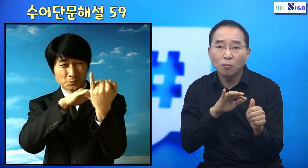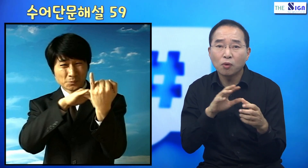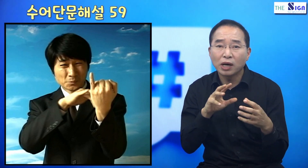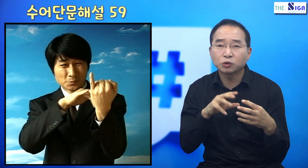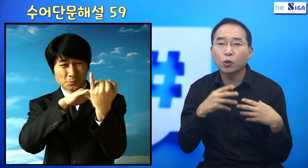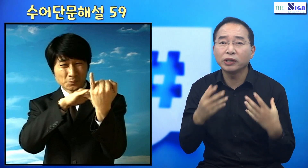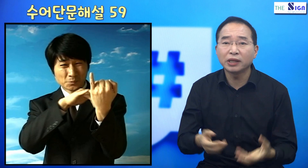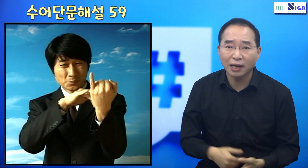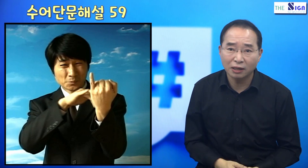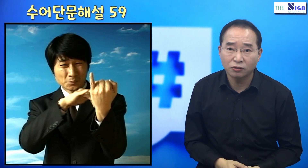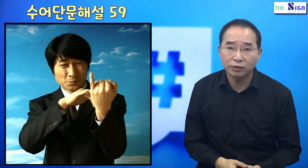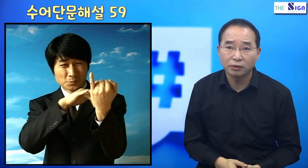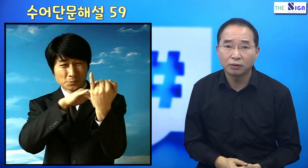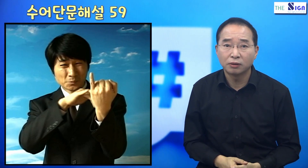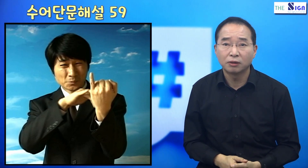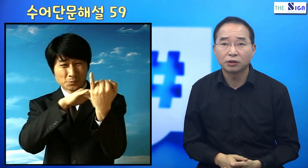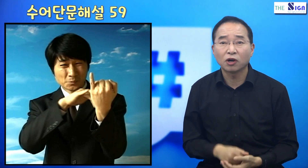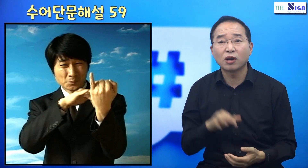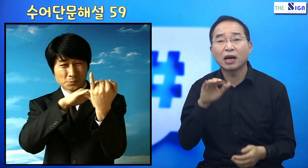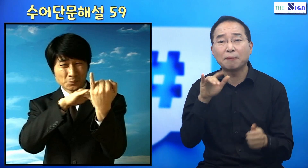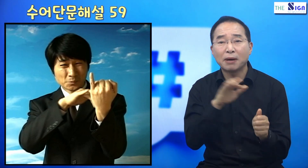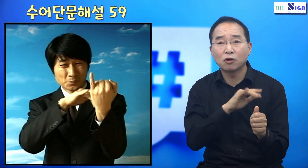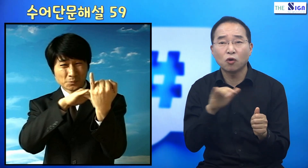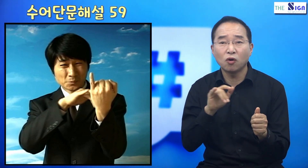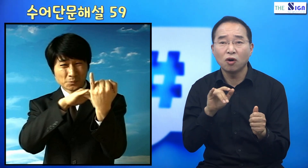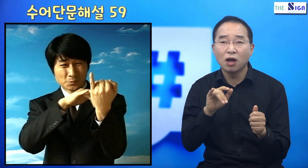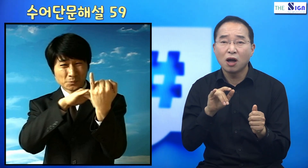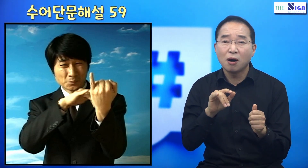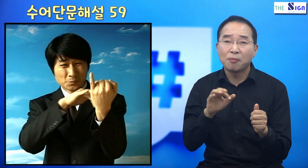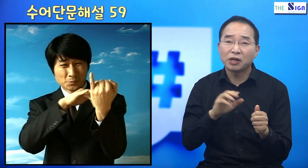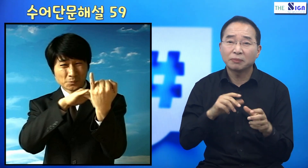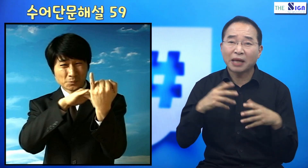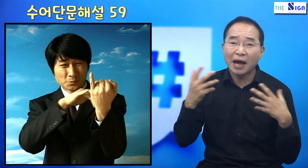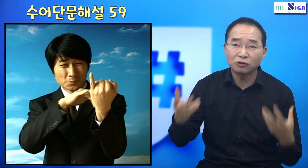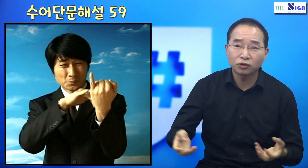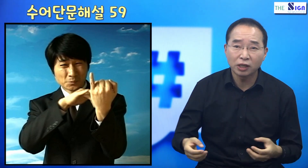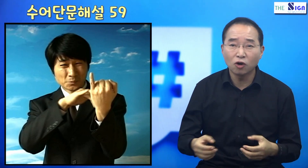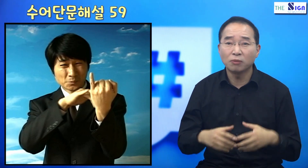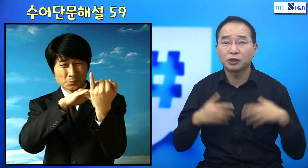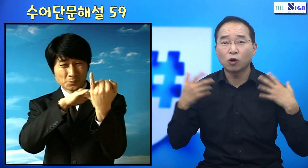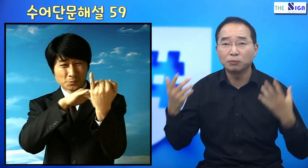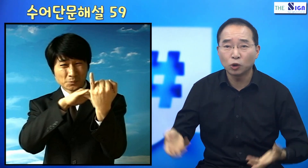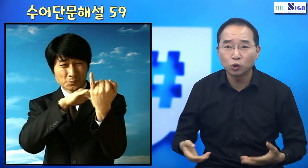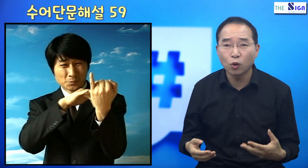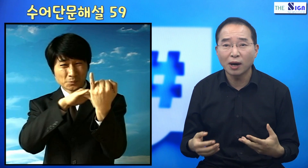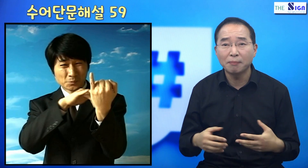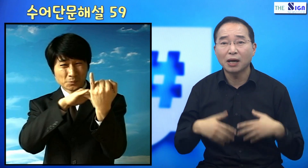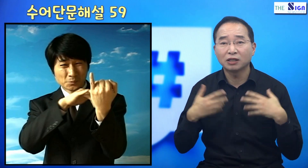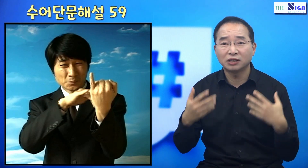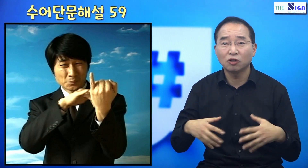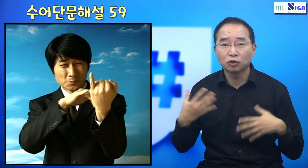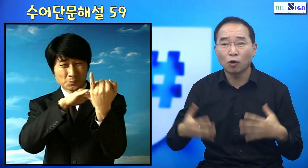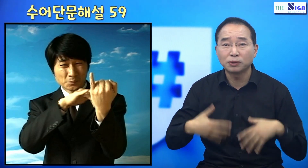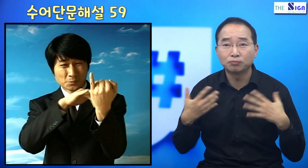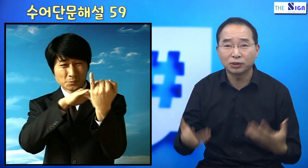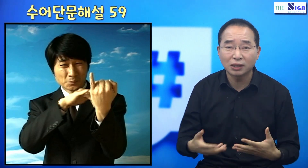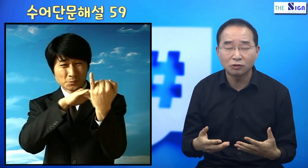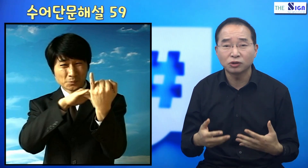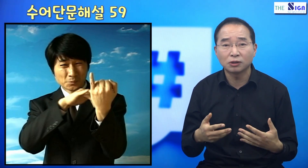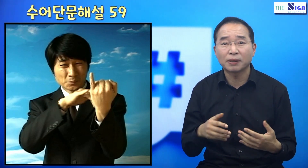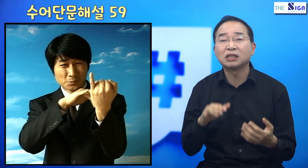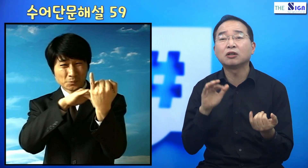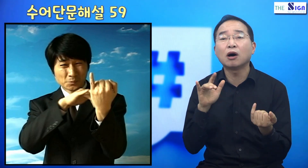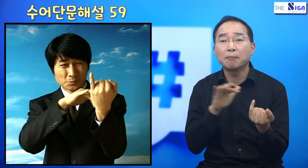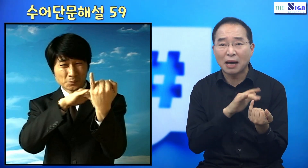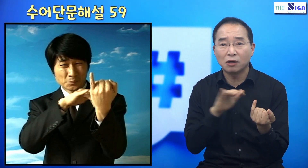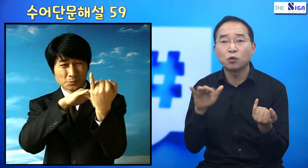말로 뭔가 속인다라는 거예요. 현란한 말로 뭐 이렇게 다 해줄게 이거 엄청 좋아 막 내가 엄청 부자 될 수